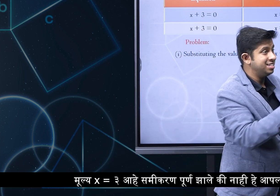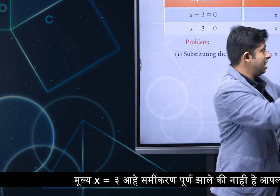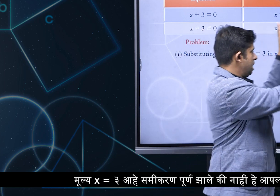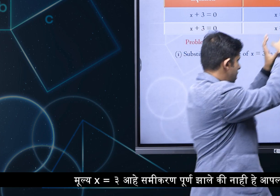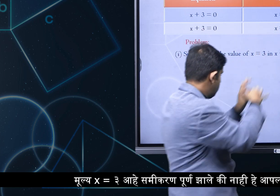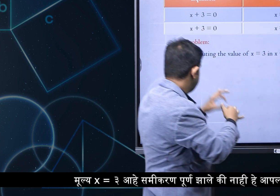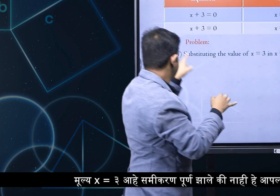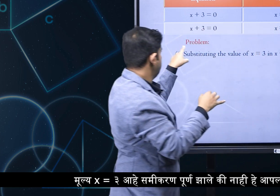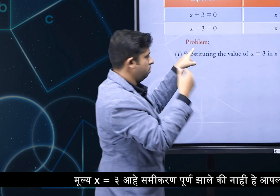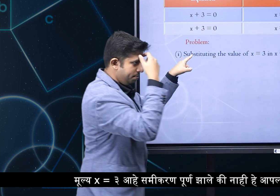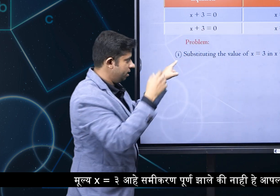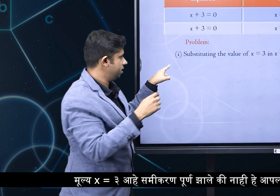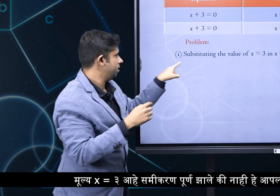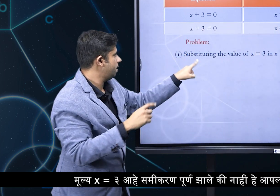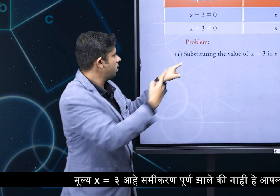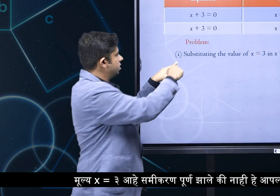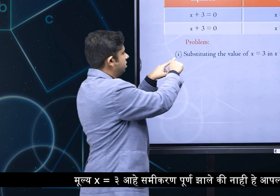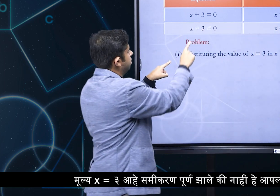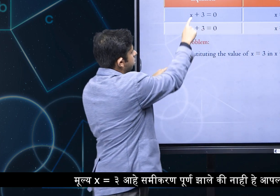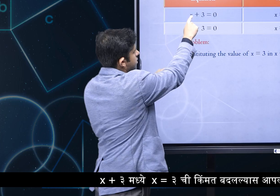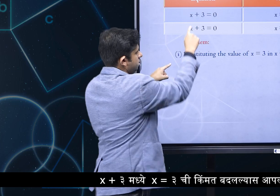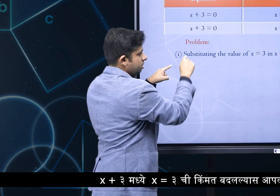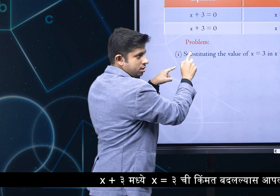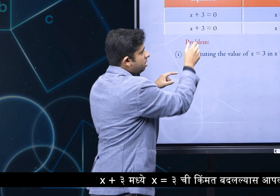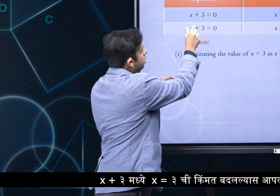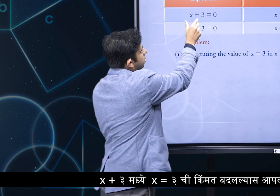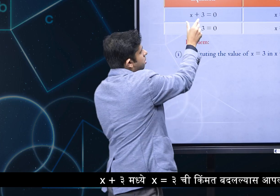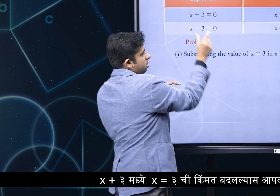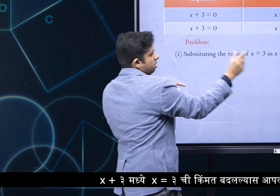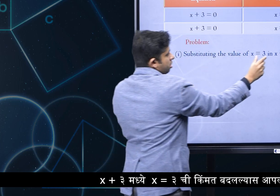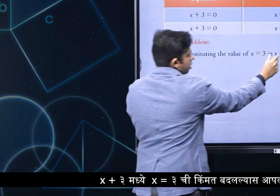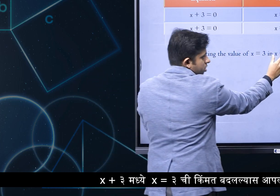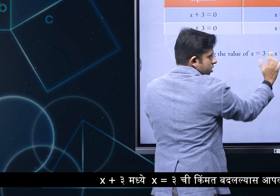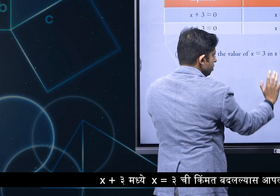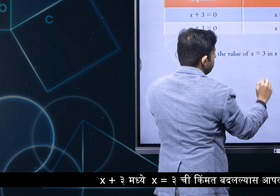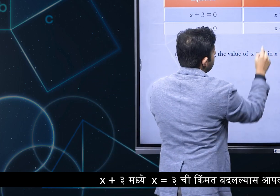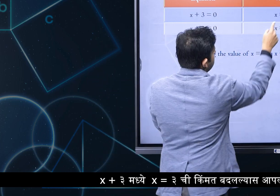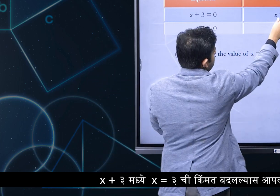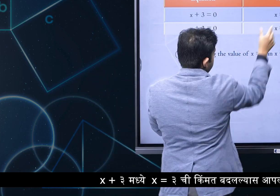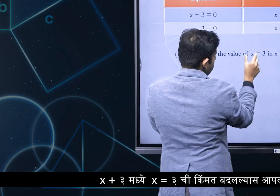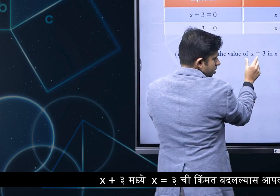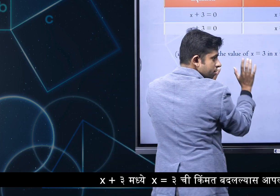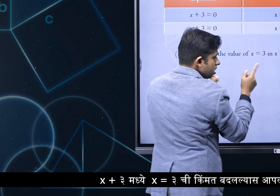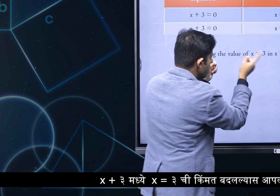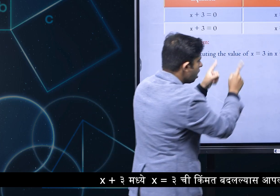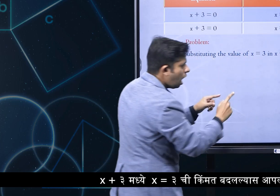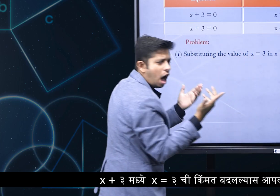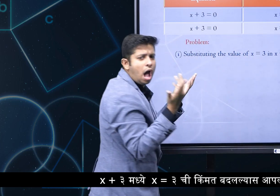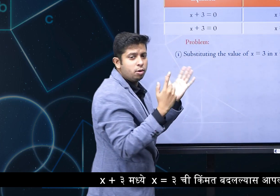हे आपल्याला सांगावे लागेल. पहिला, x plus 3 मध्ये x equals to 3 ची किंमत